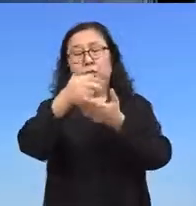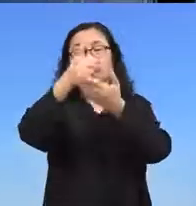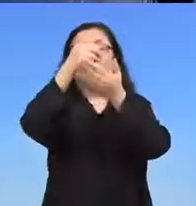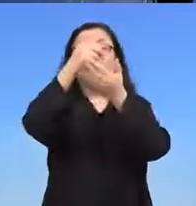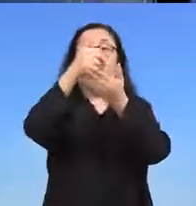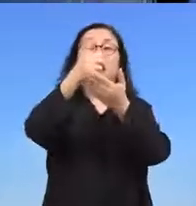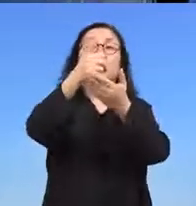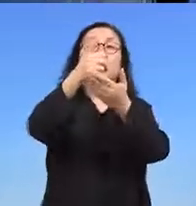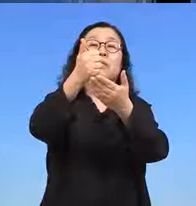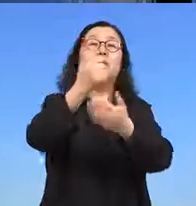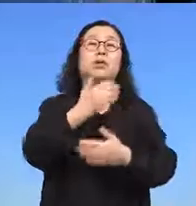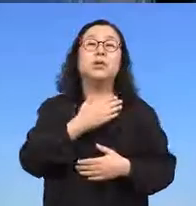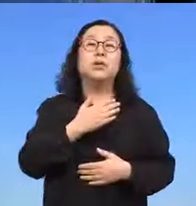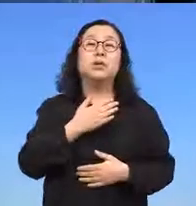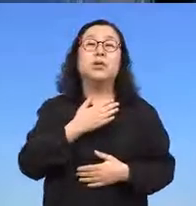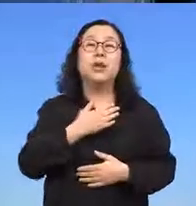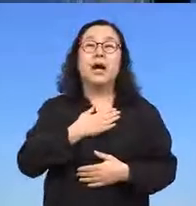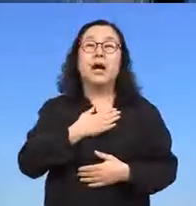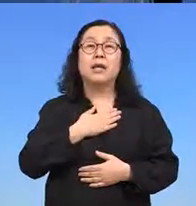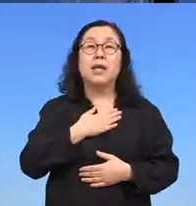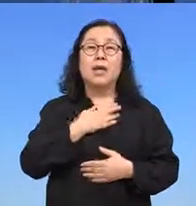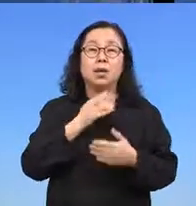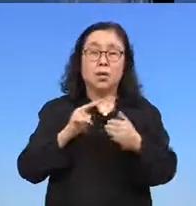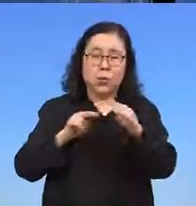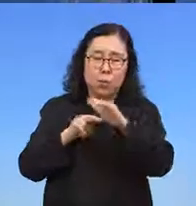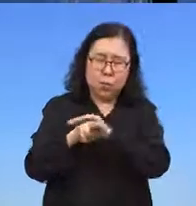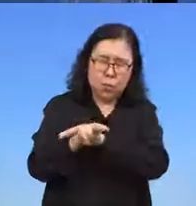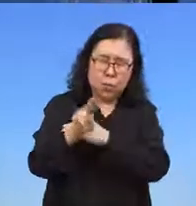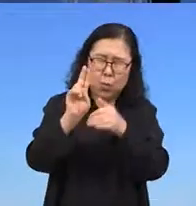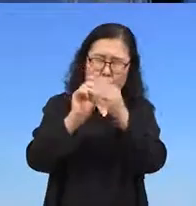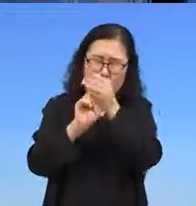주님은 나의 요새,